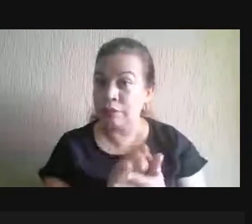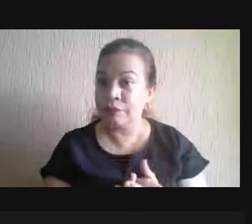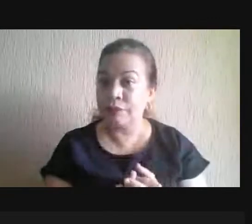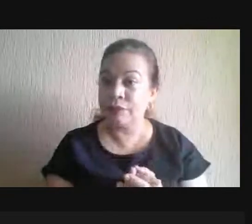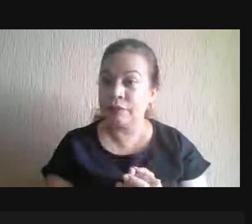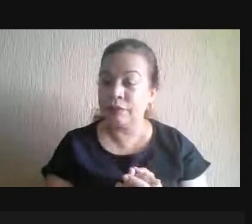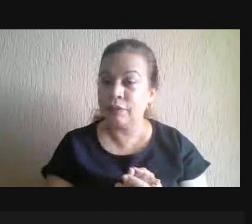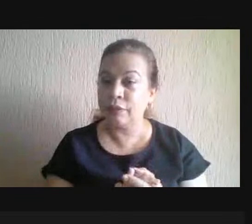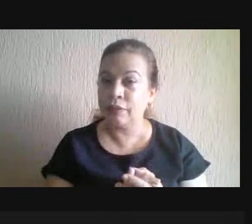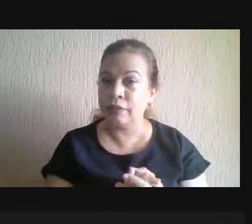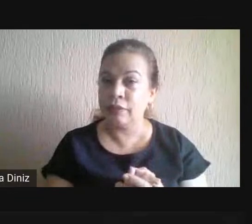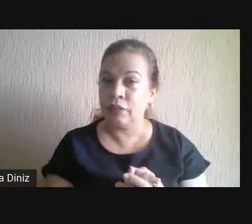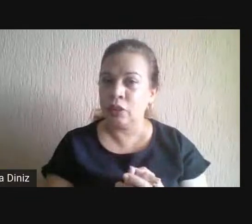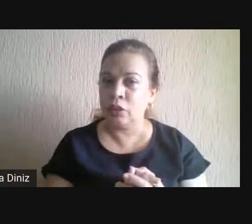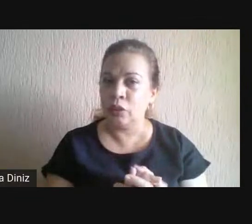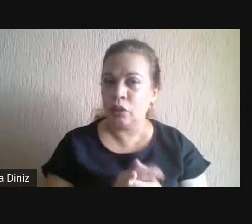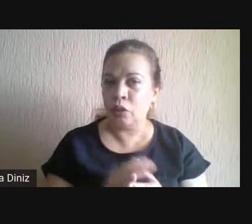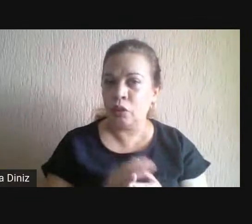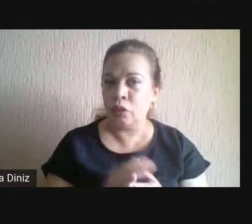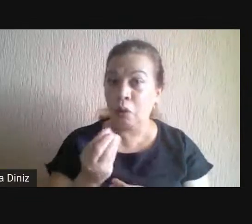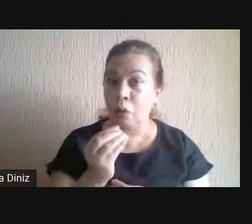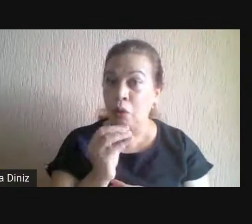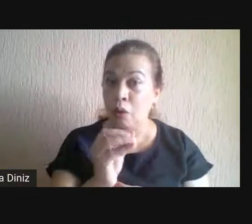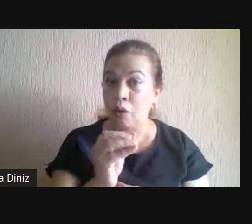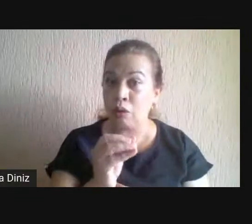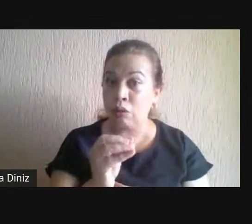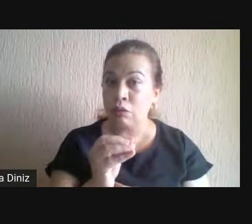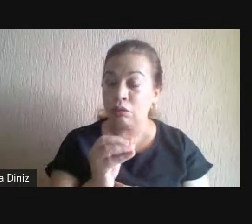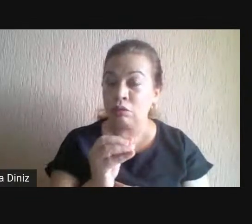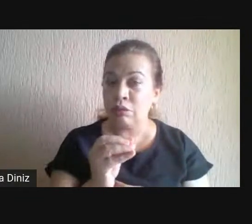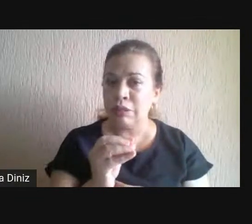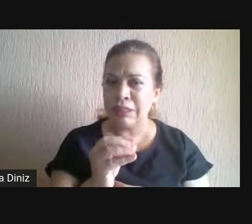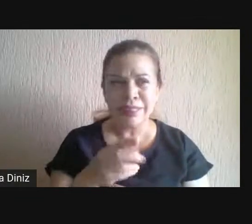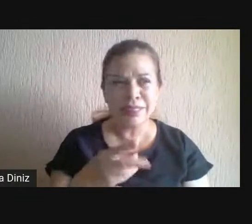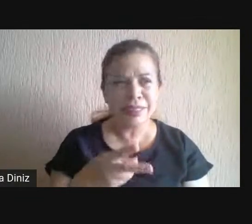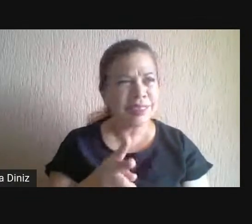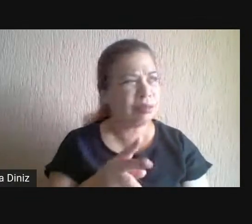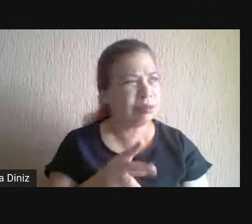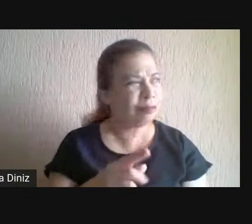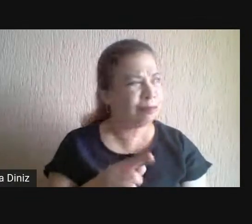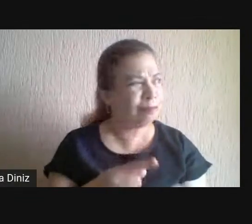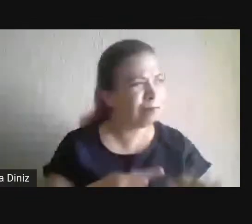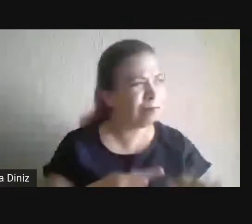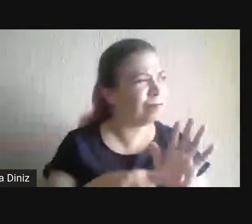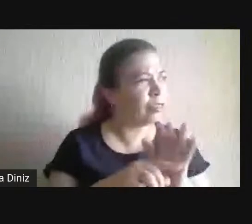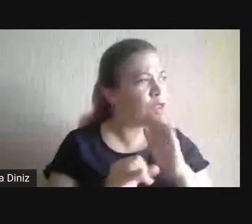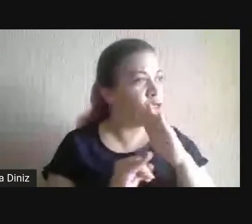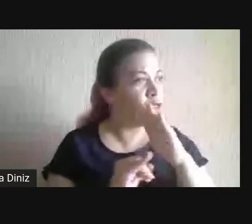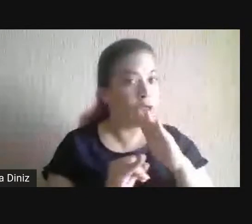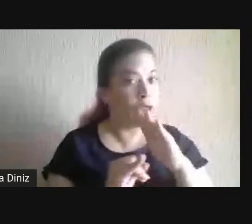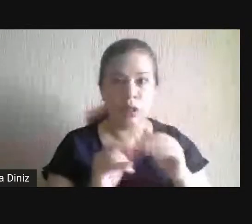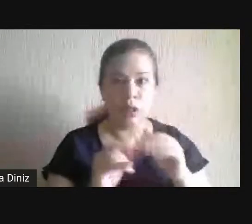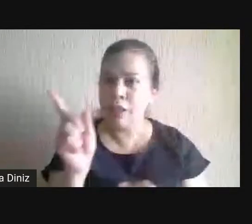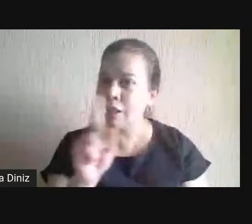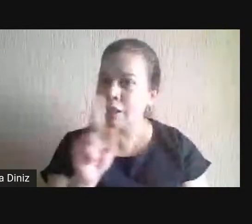eu enfatizo muito com uma negação. O instituto não é uma universidade.